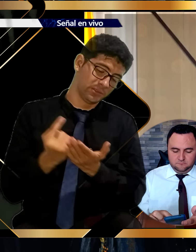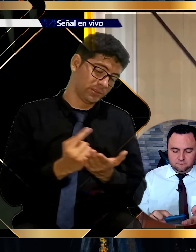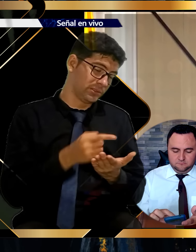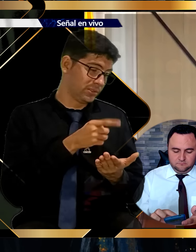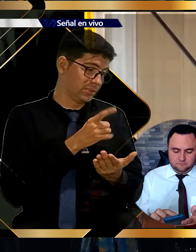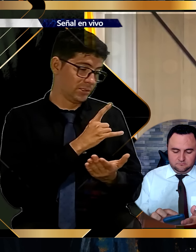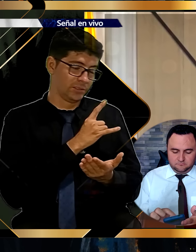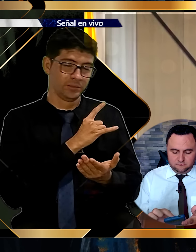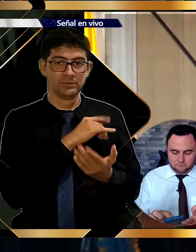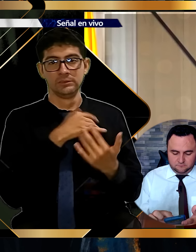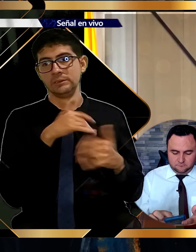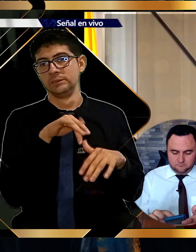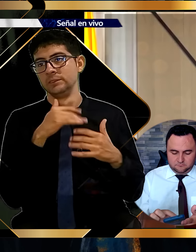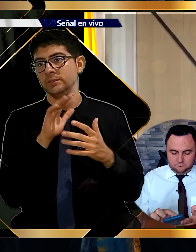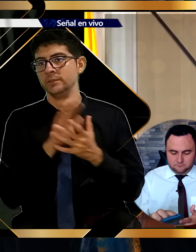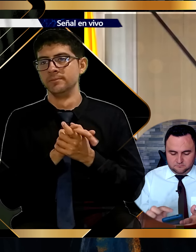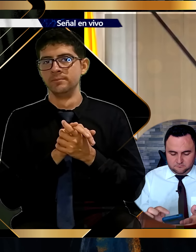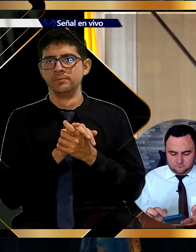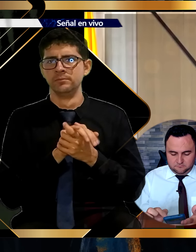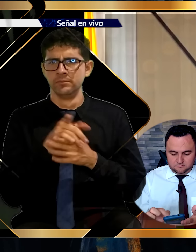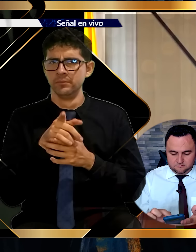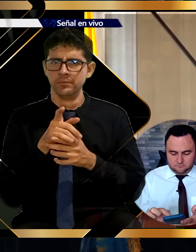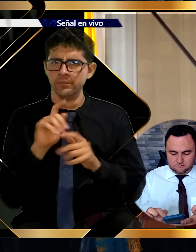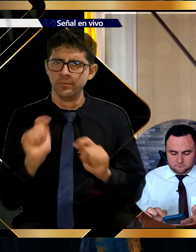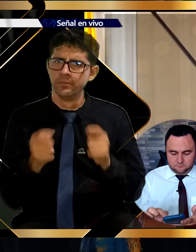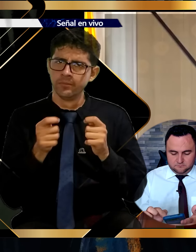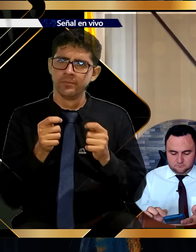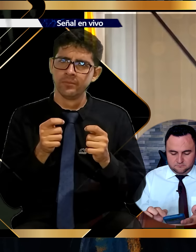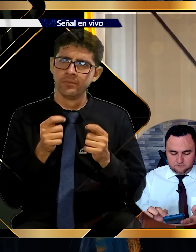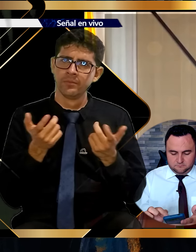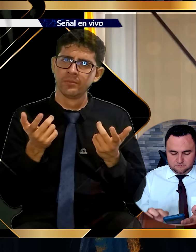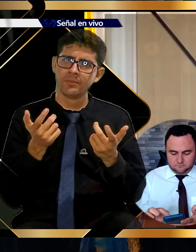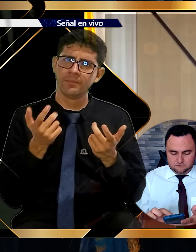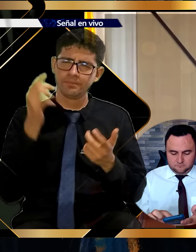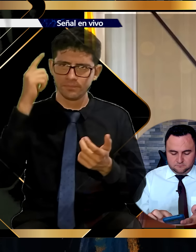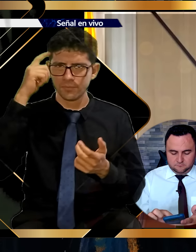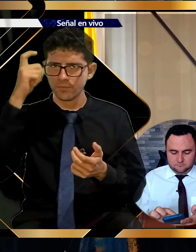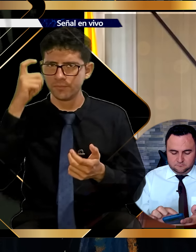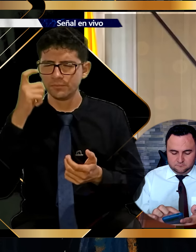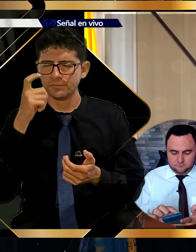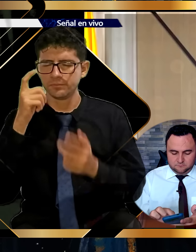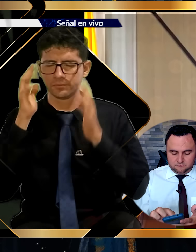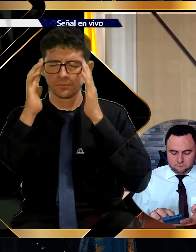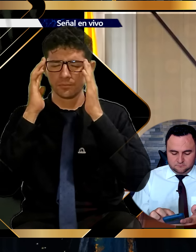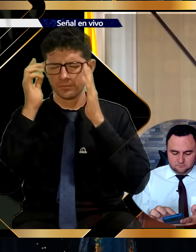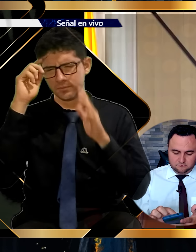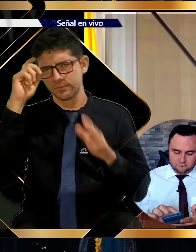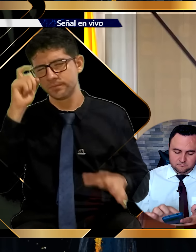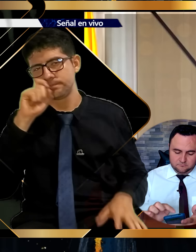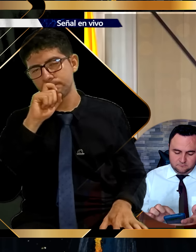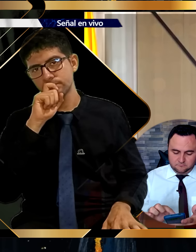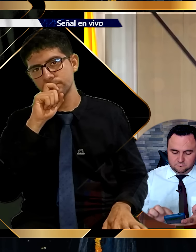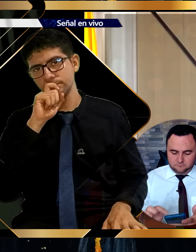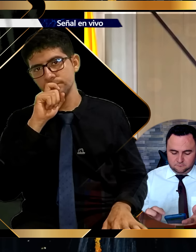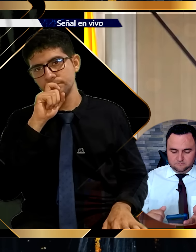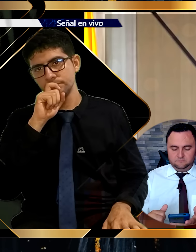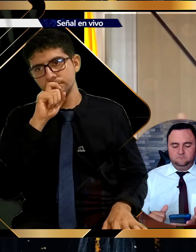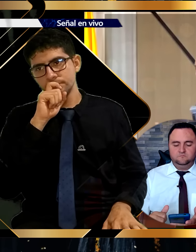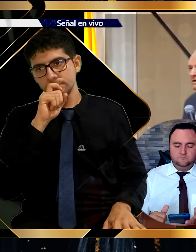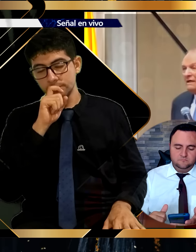universidad, te quedarías. Pero de verdad piénsalo, porque estas cosas nos están